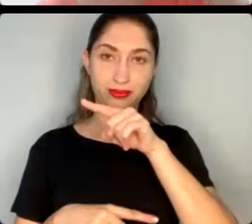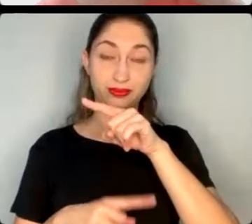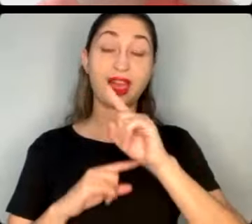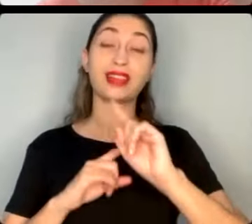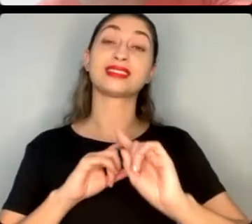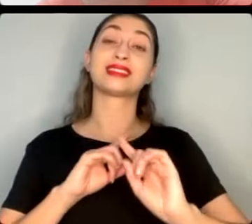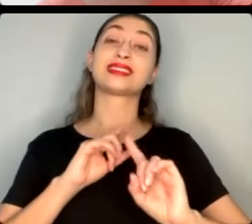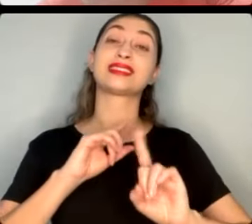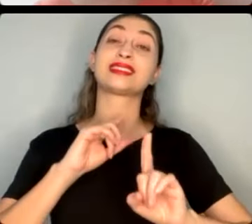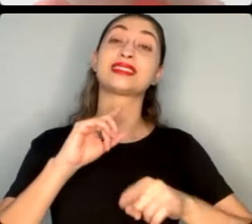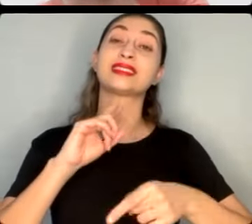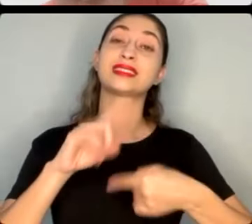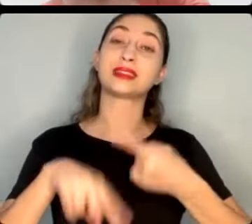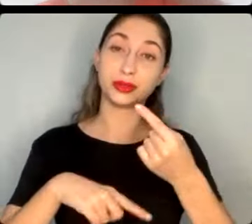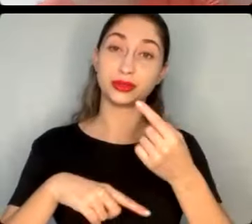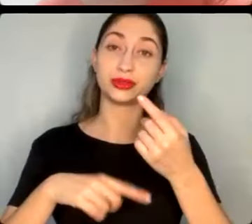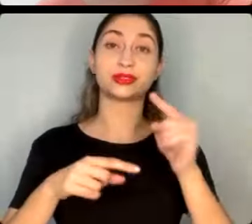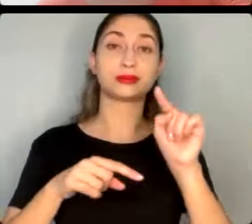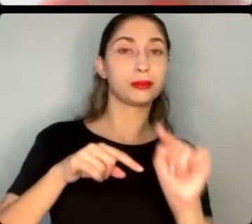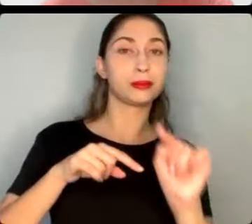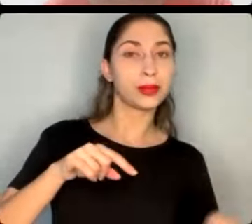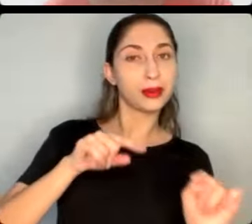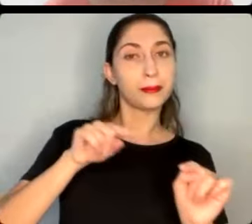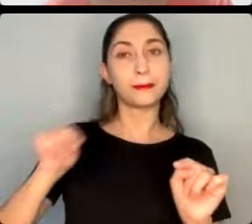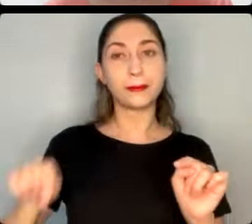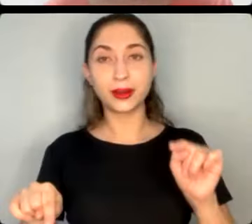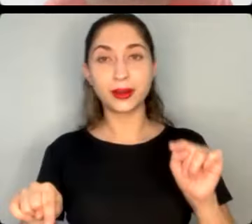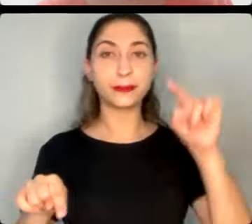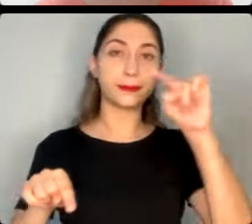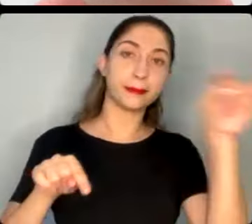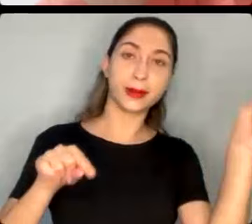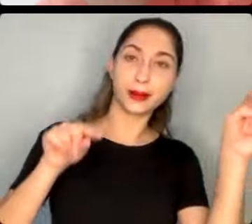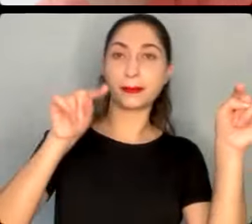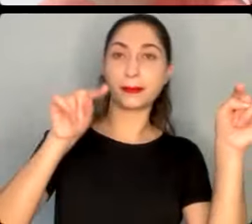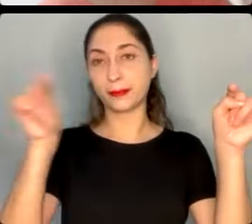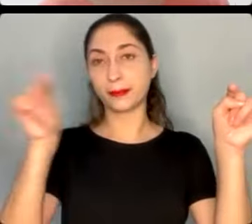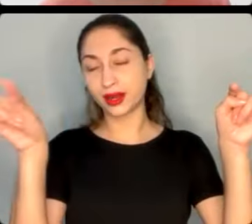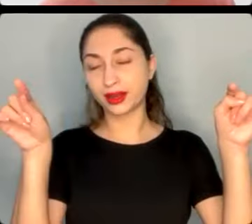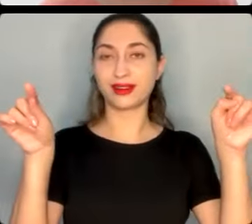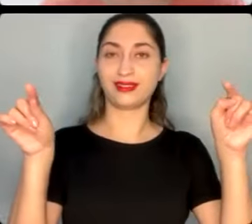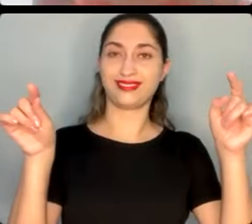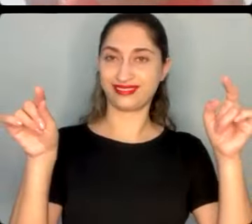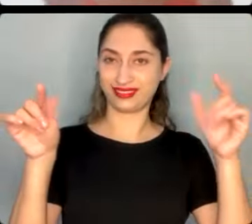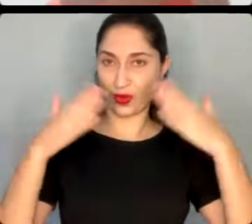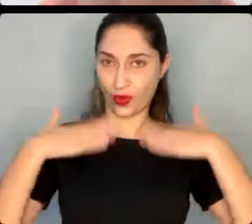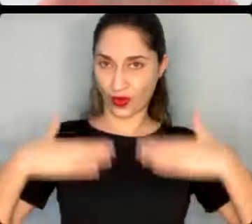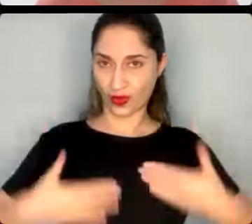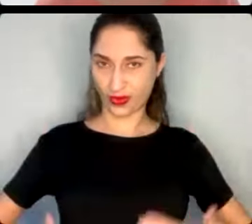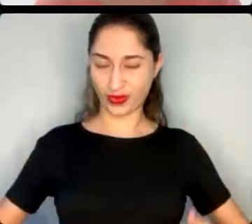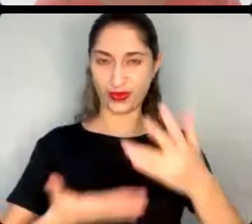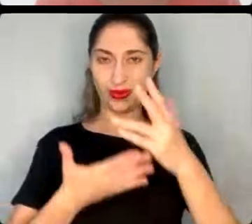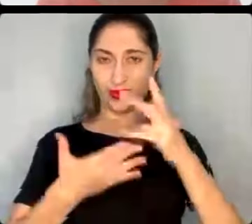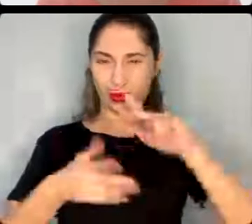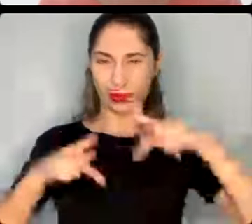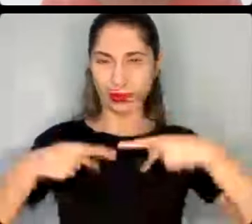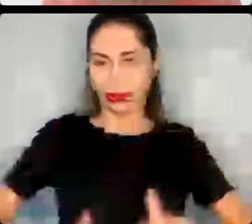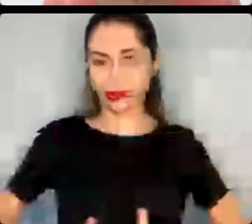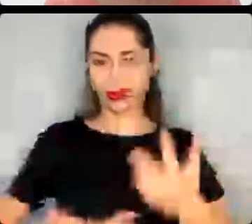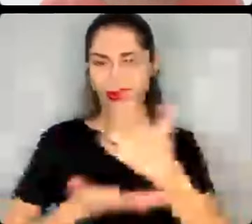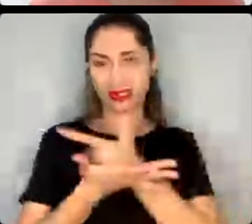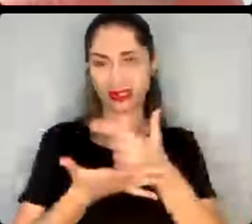um pouco mais que ela começa com as linhas pontudas. Então, é interessante a gente